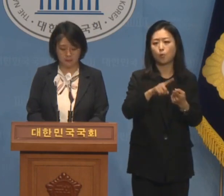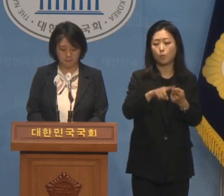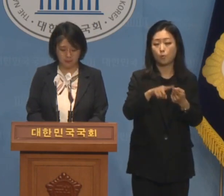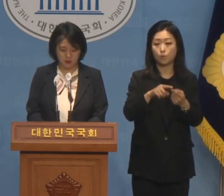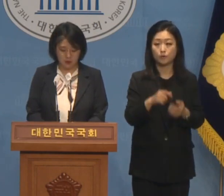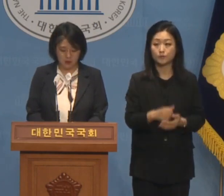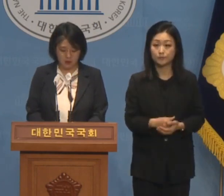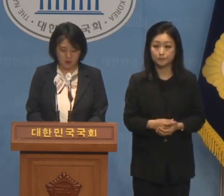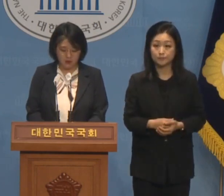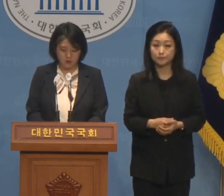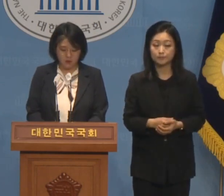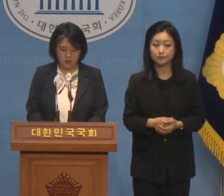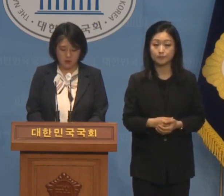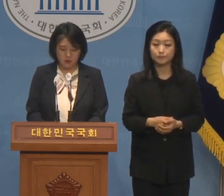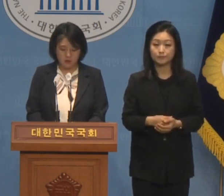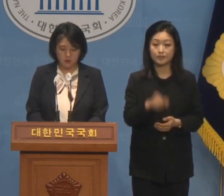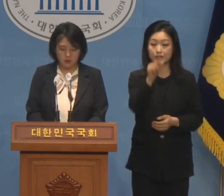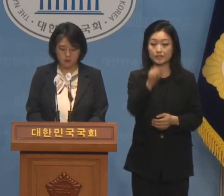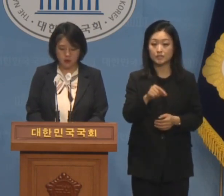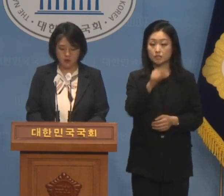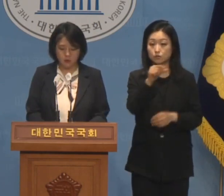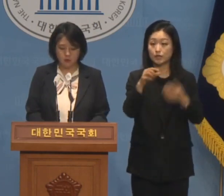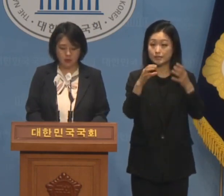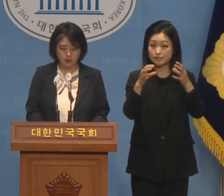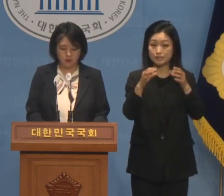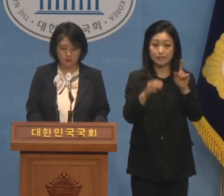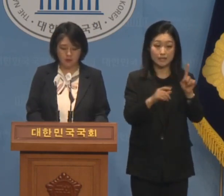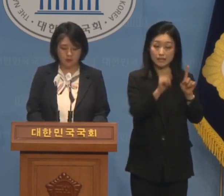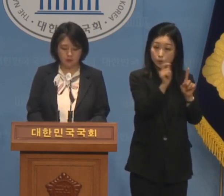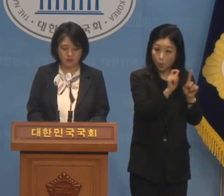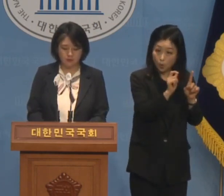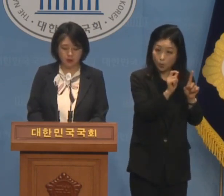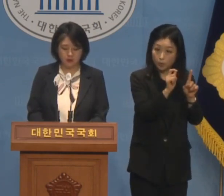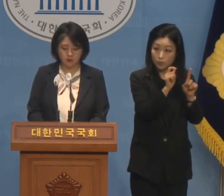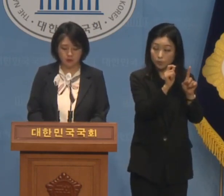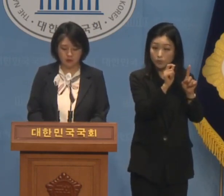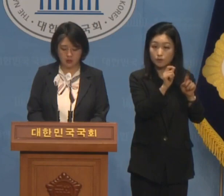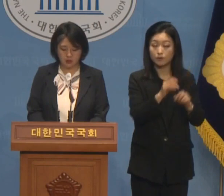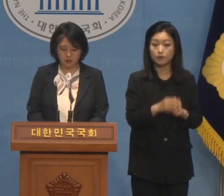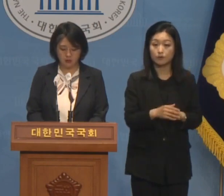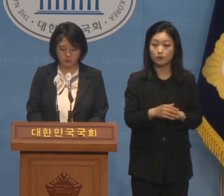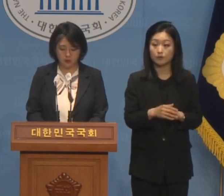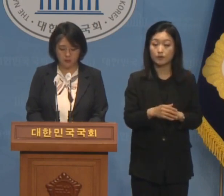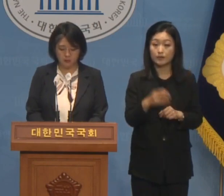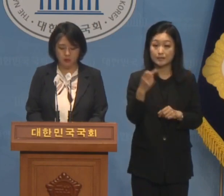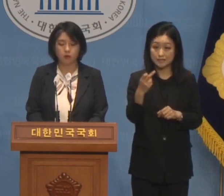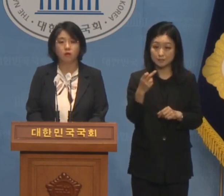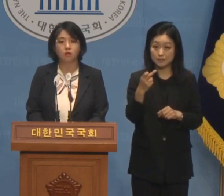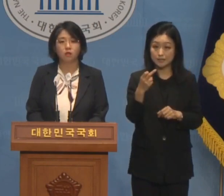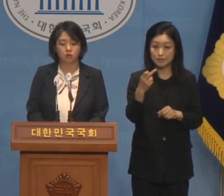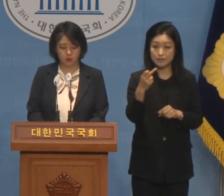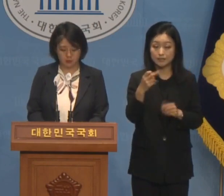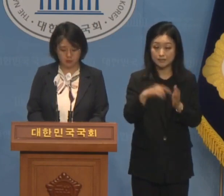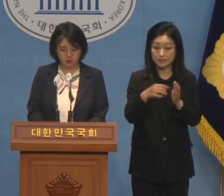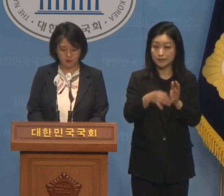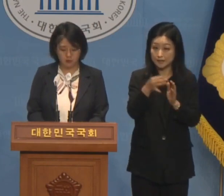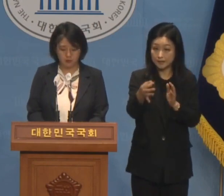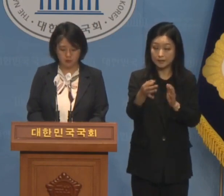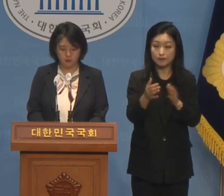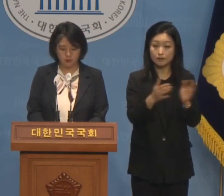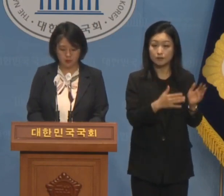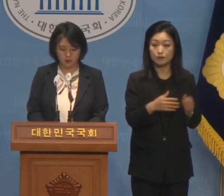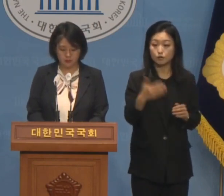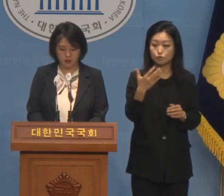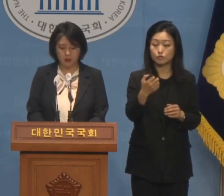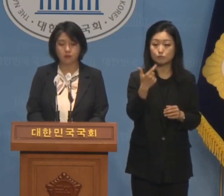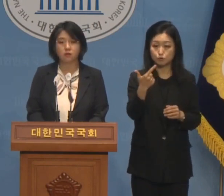않았습니다. 스위스는 탄소 배출 1톤당 12 스위스 프랑으로 시작했던 부담금을 2019년